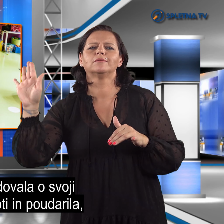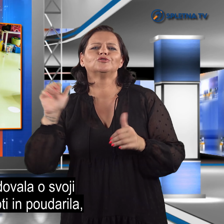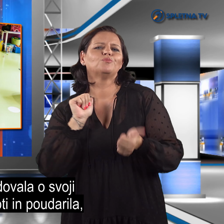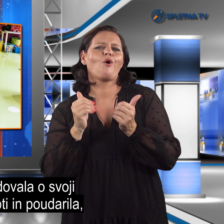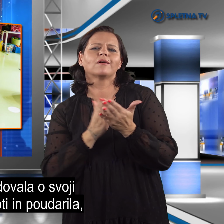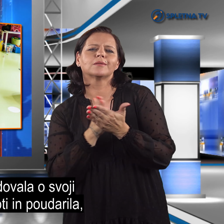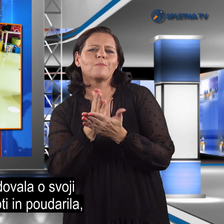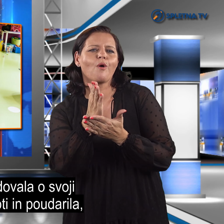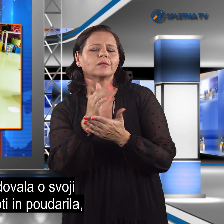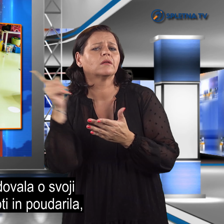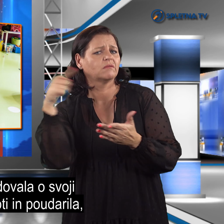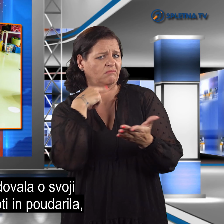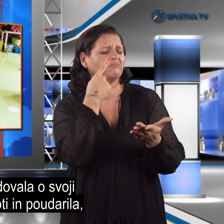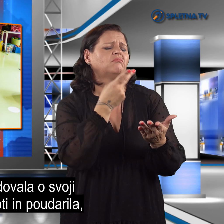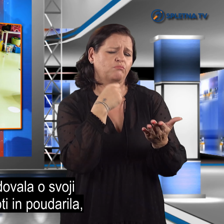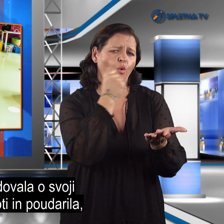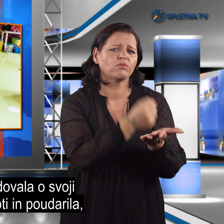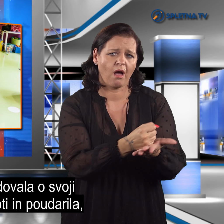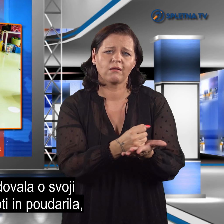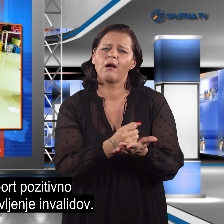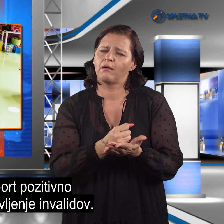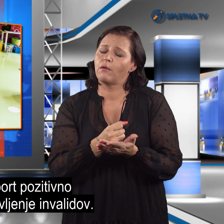kako šport pozitivno vpliva na življenje invalidov.